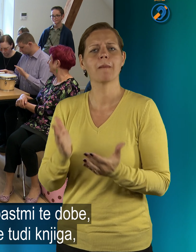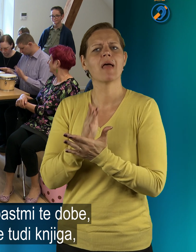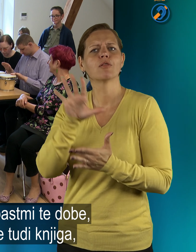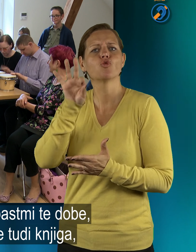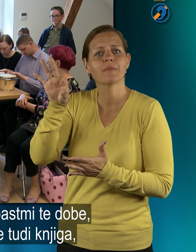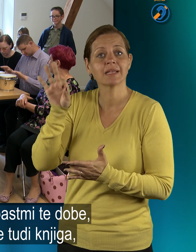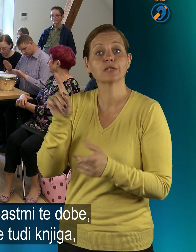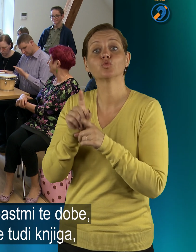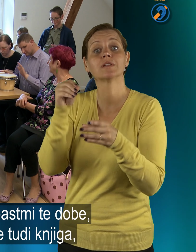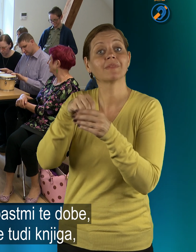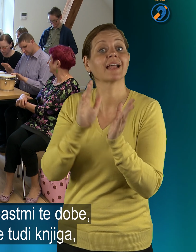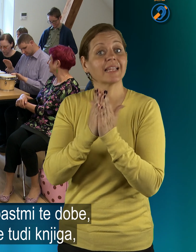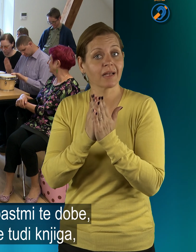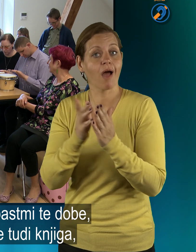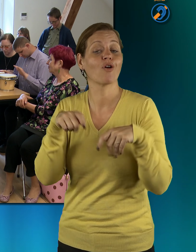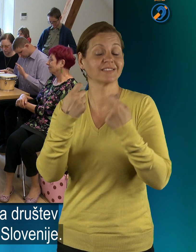Slovenije.